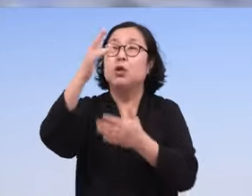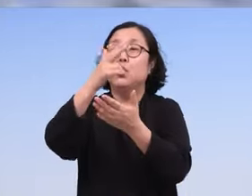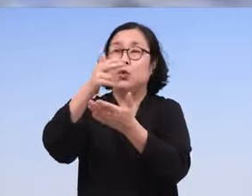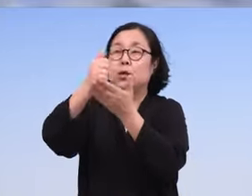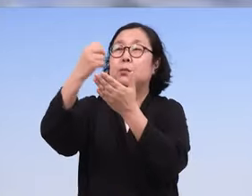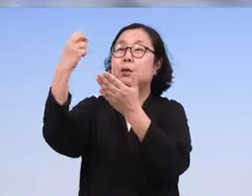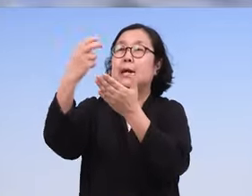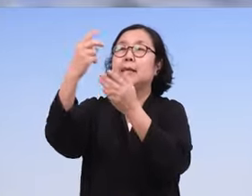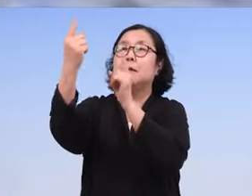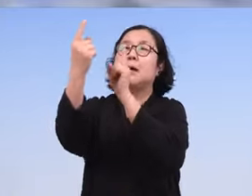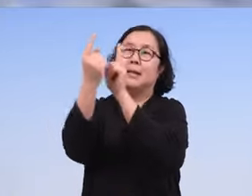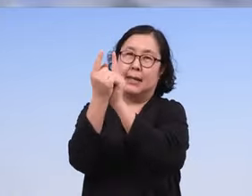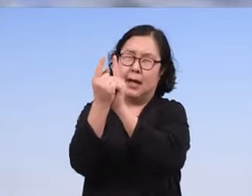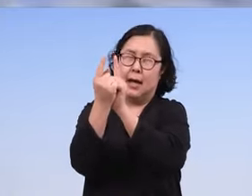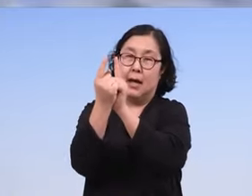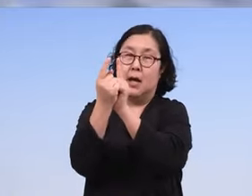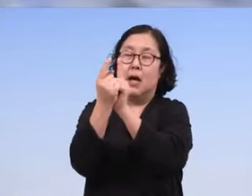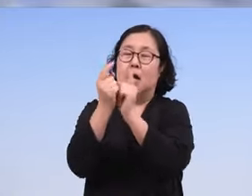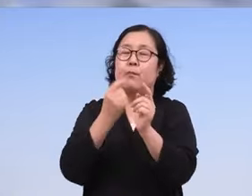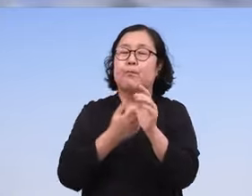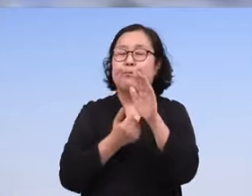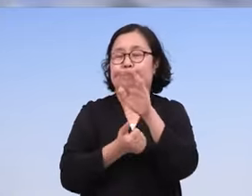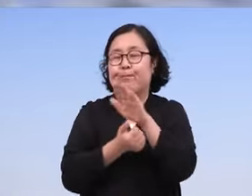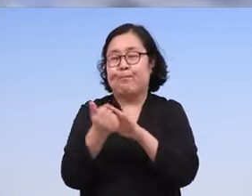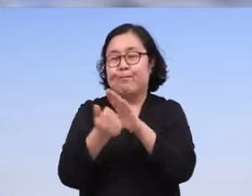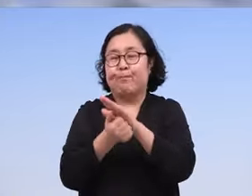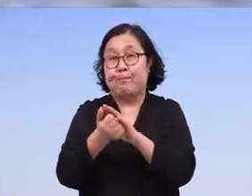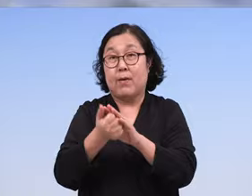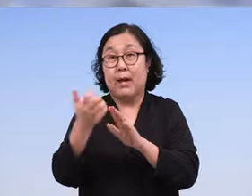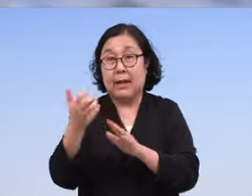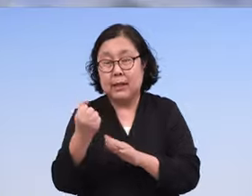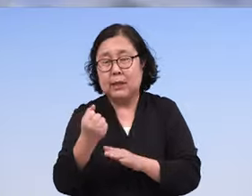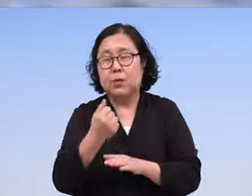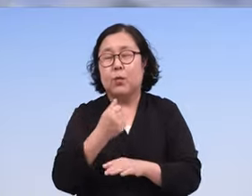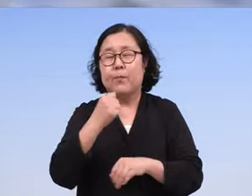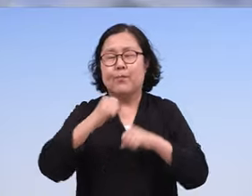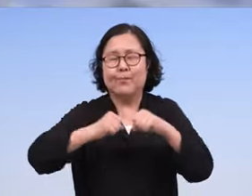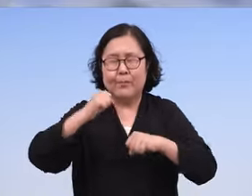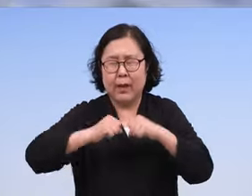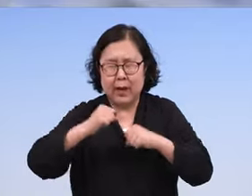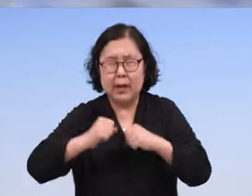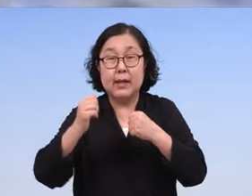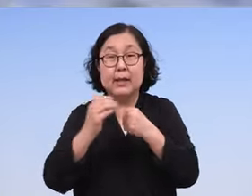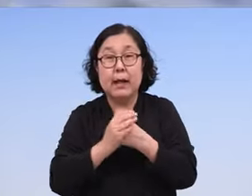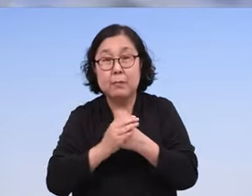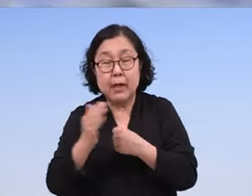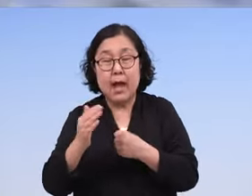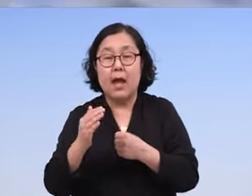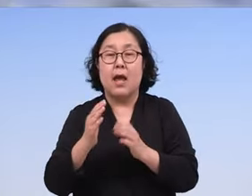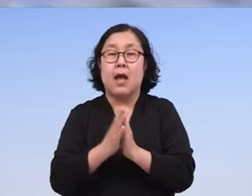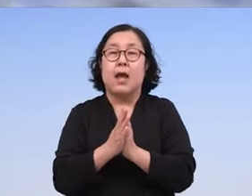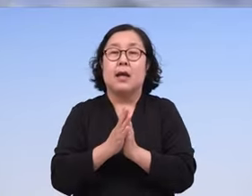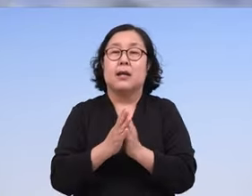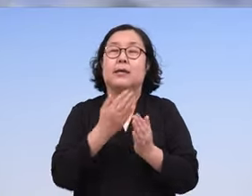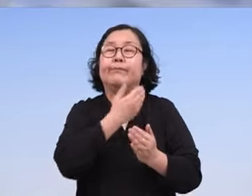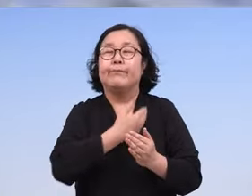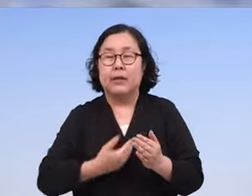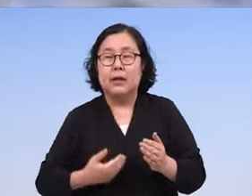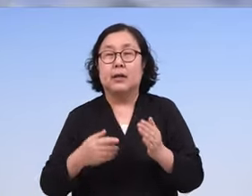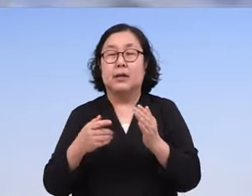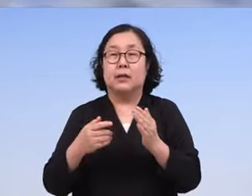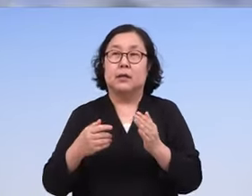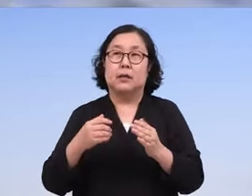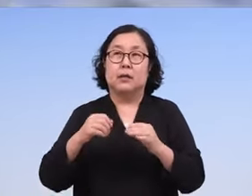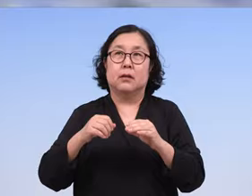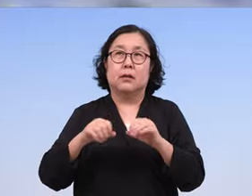사모하는 주님을 다시 만나게 될 것이라는 그 소망을 가지고 달려갔기 때문에 제가 이 사도행전은 기다림